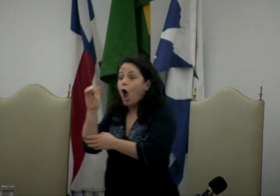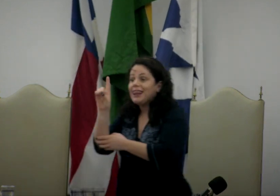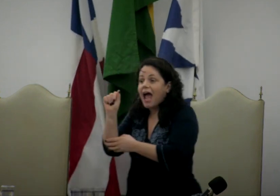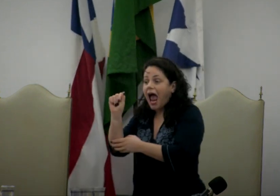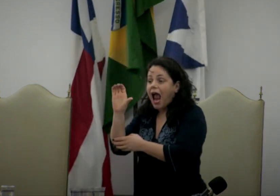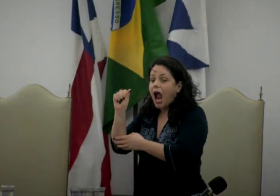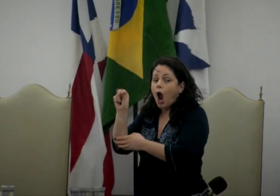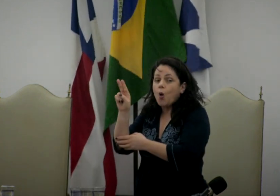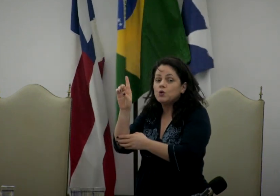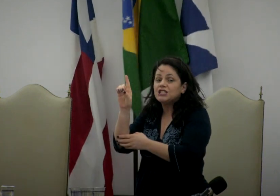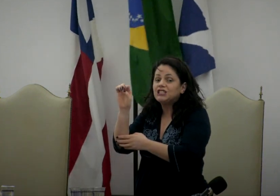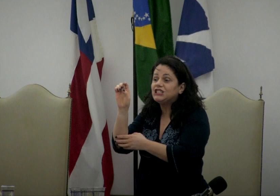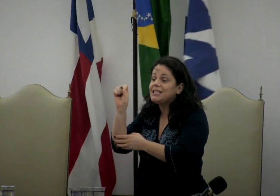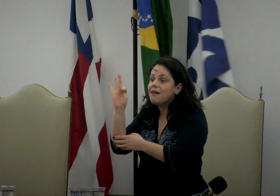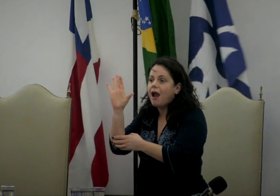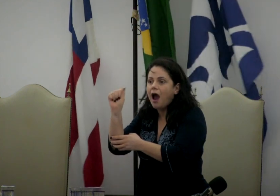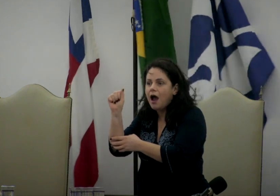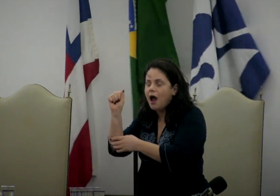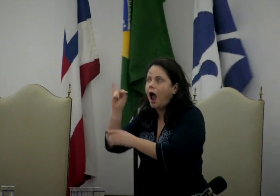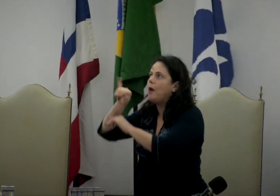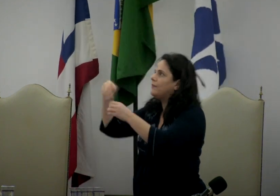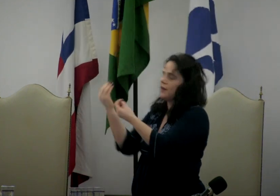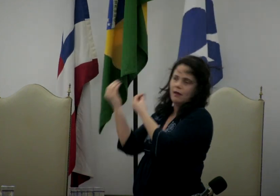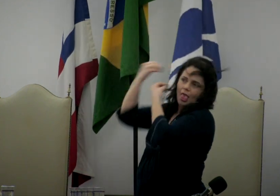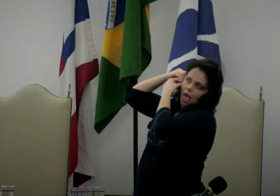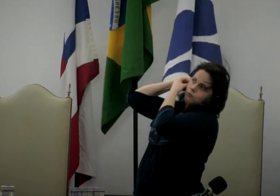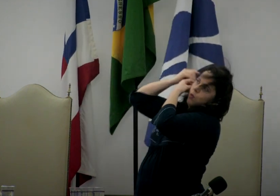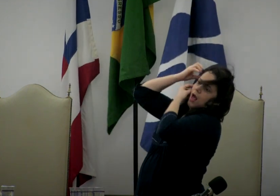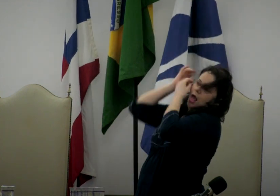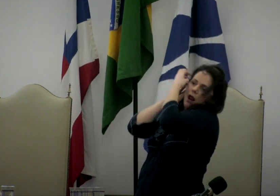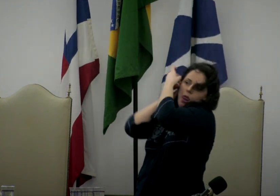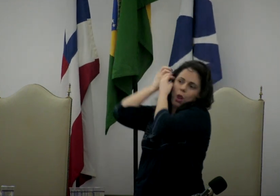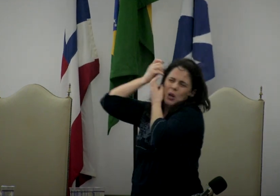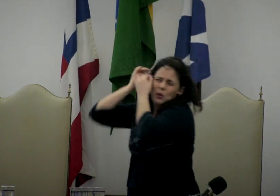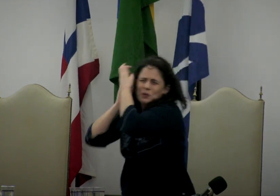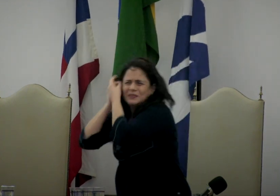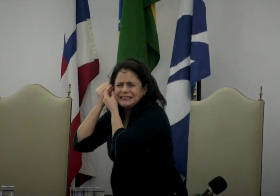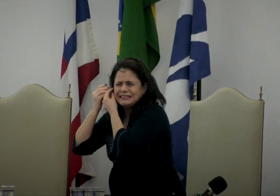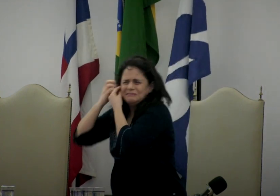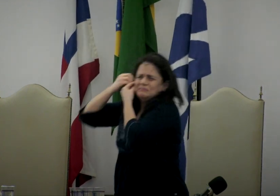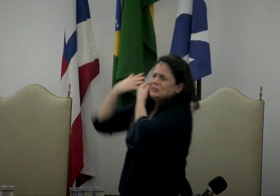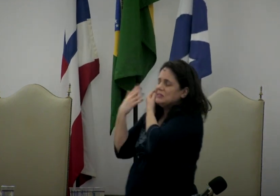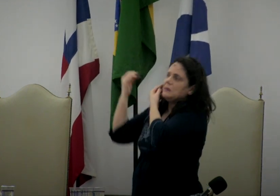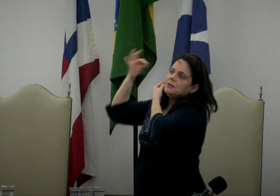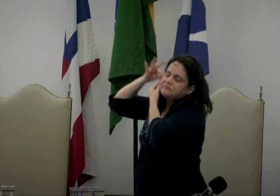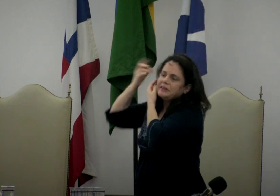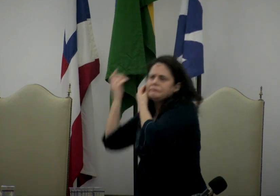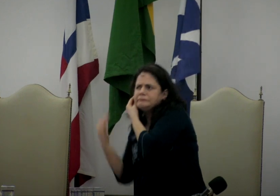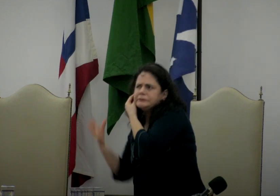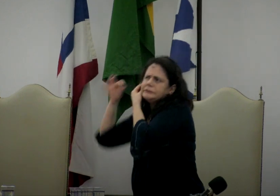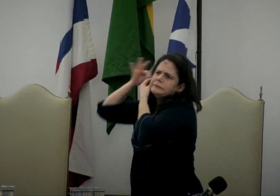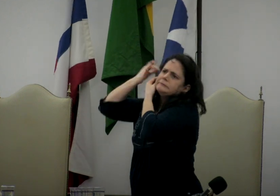Um exemplo terrível é que utilizaram soda cáustica nas orelhas, nos